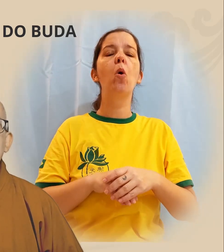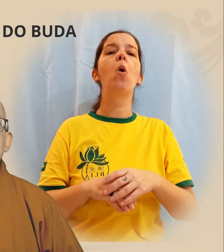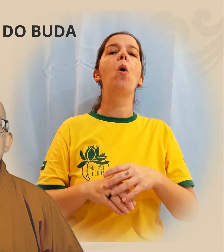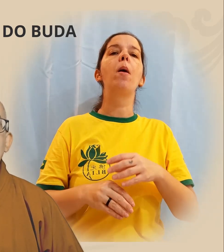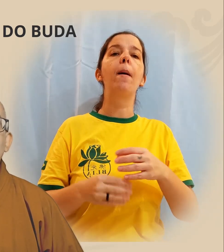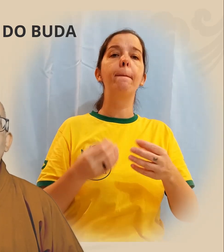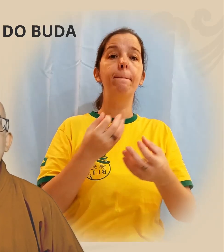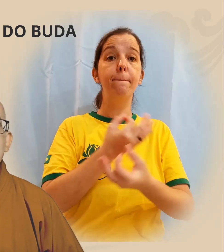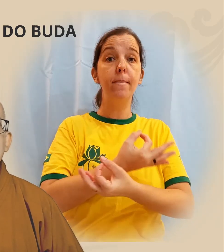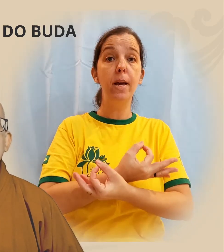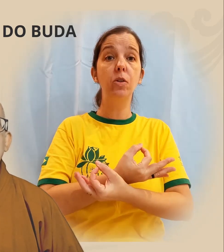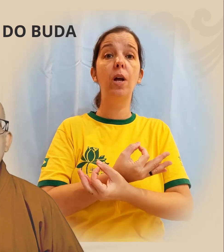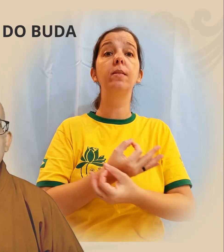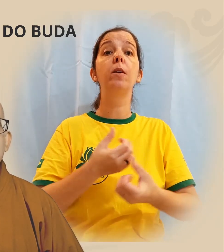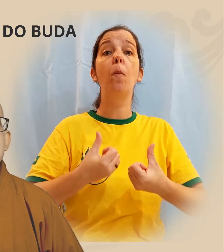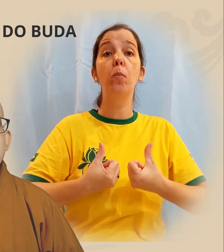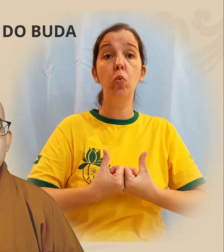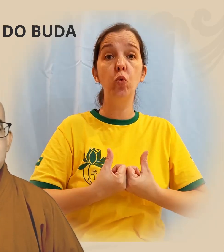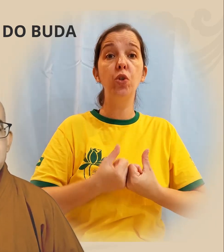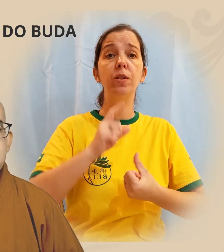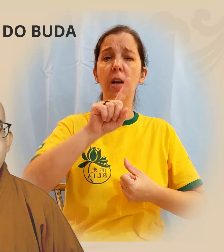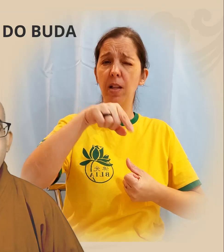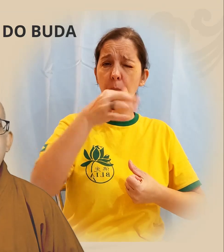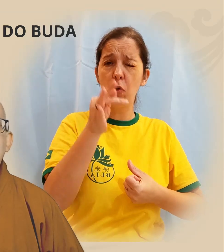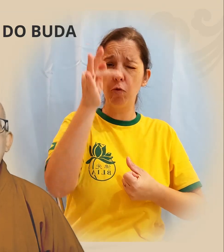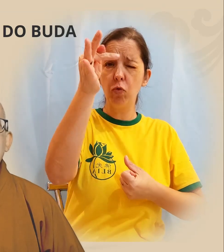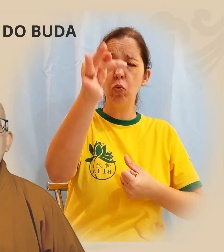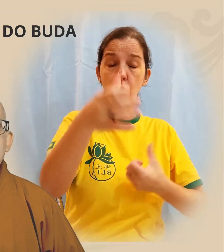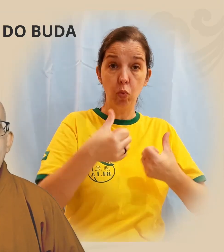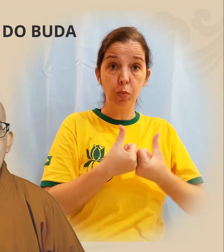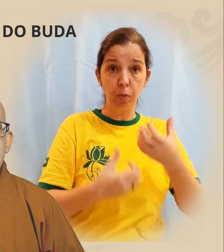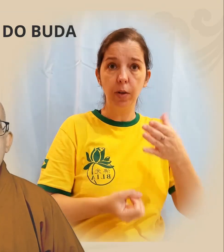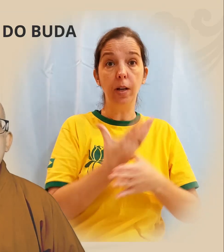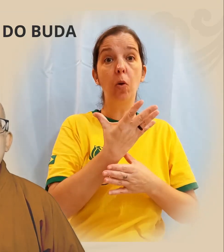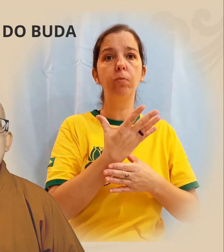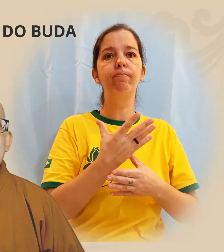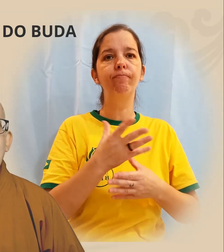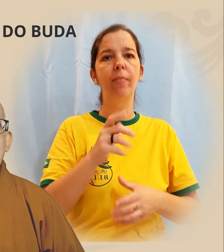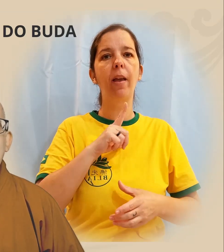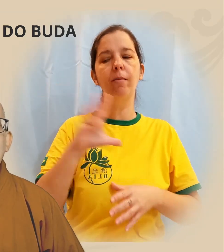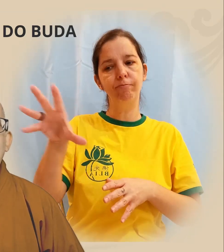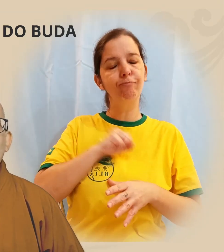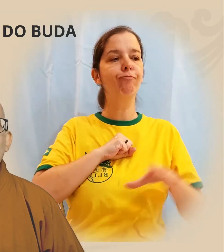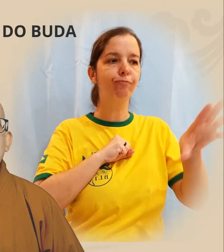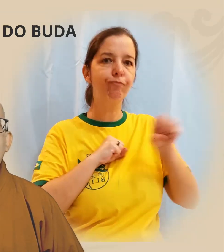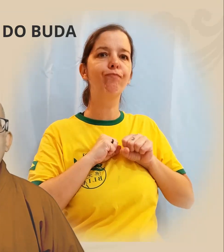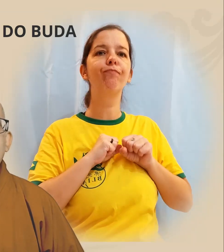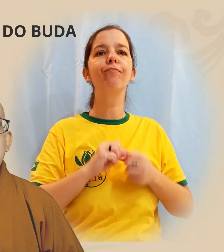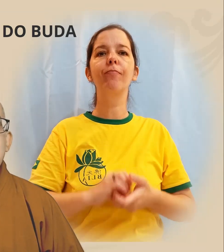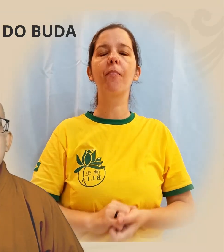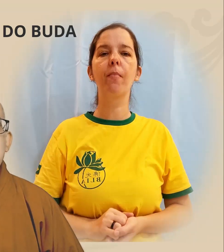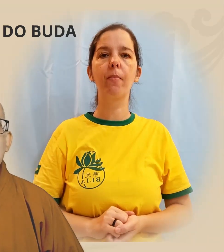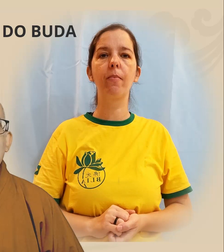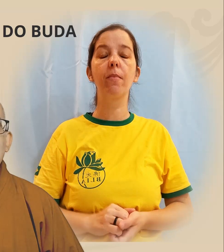ele desenvolveria tempos depois. Bem, Siddhartha agora